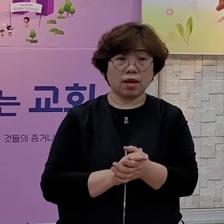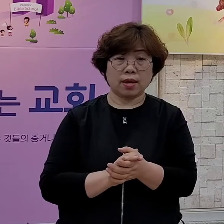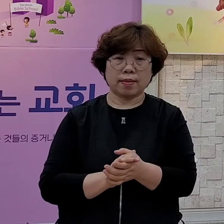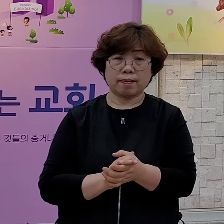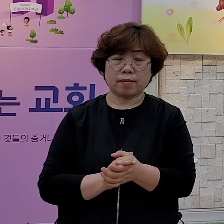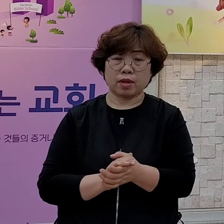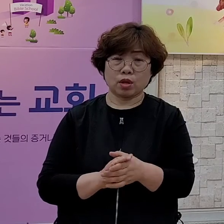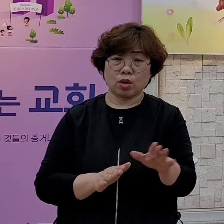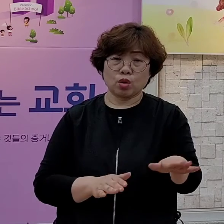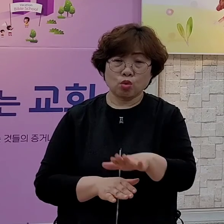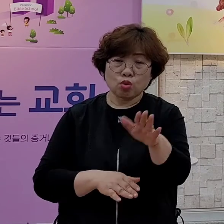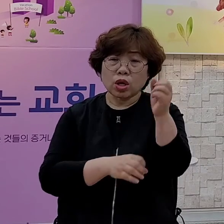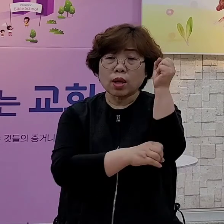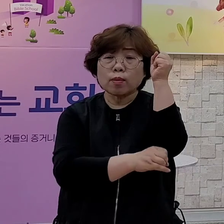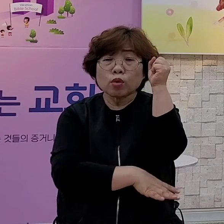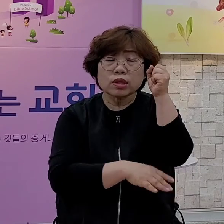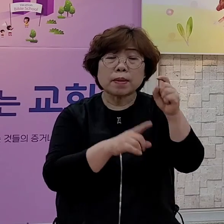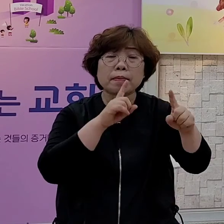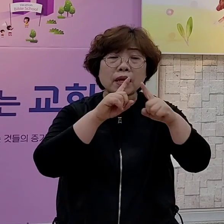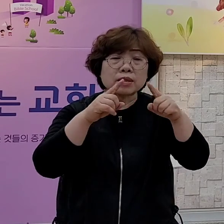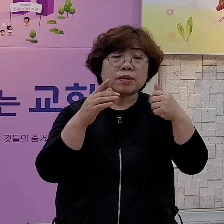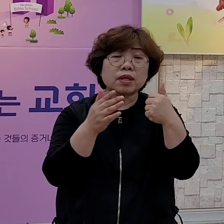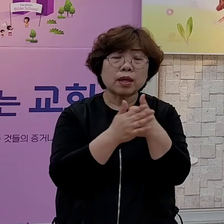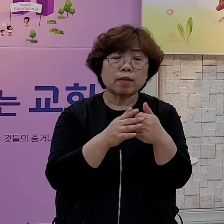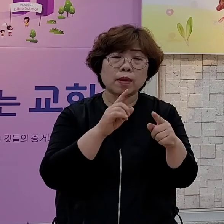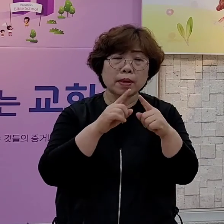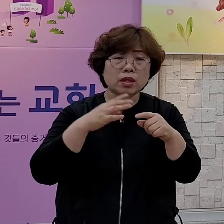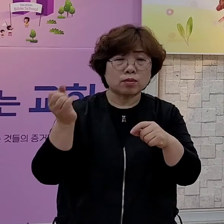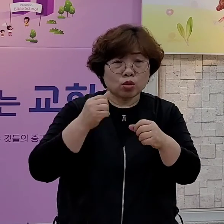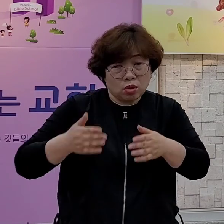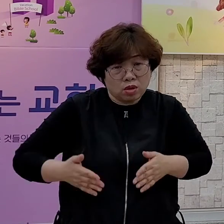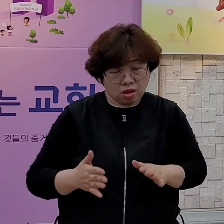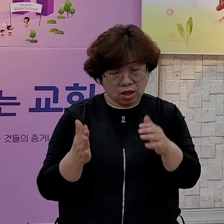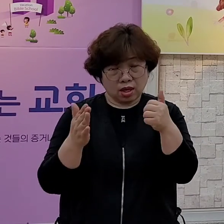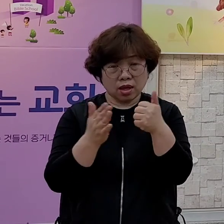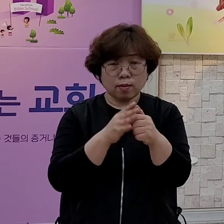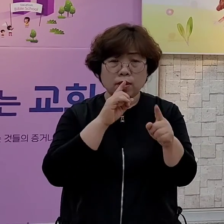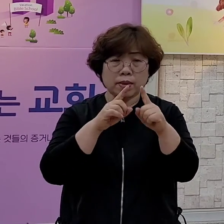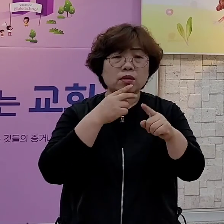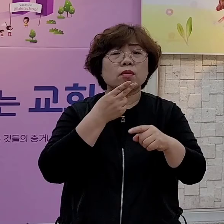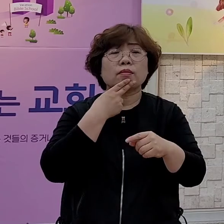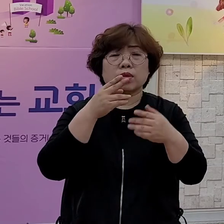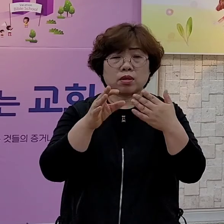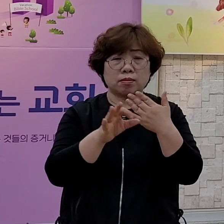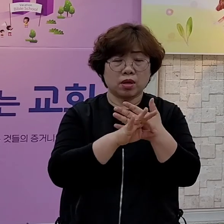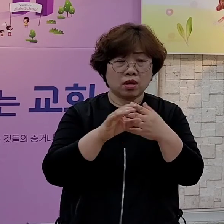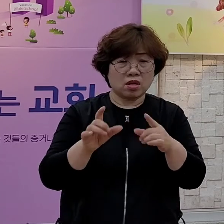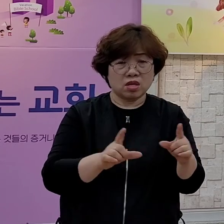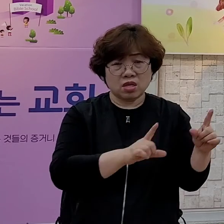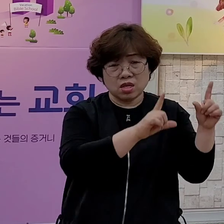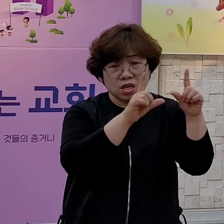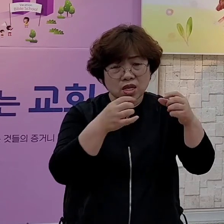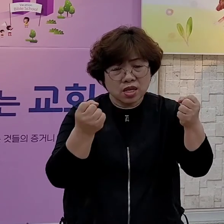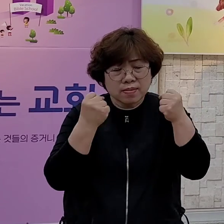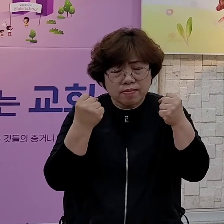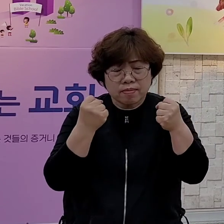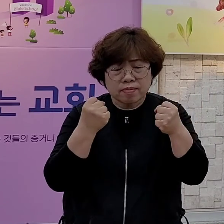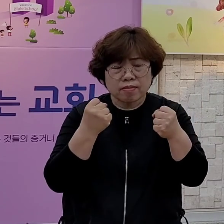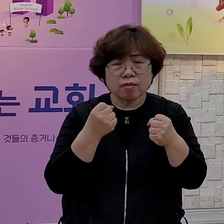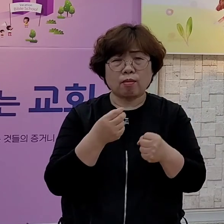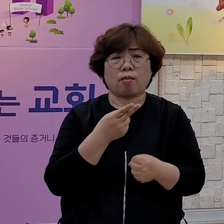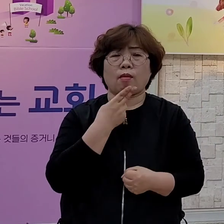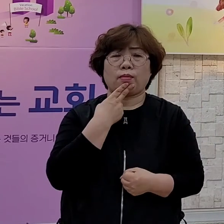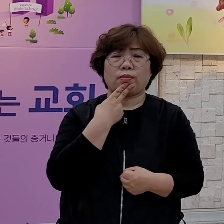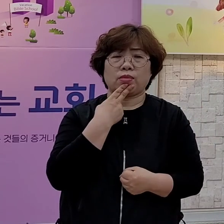본질이 말씀이에요. 말씀으로 태어난 존재. 그 말씀이 없이는 우리는 살아갈 힘이 없는